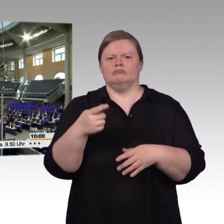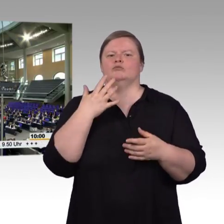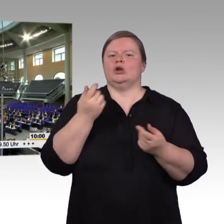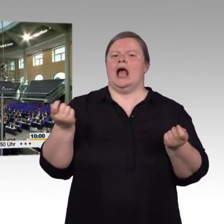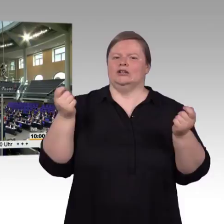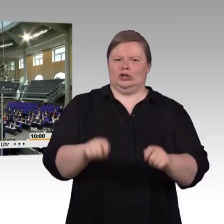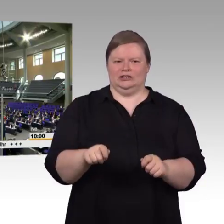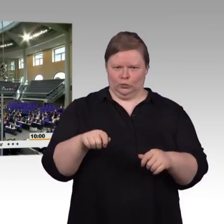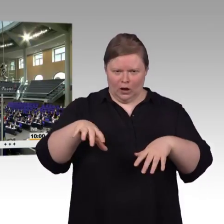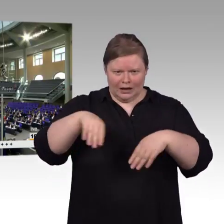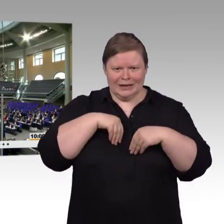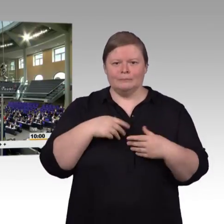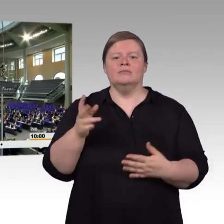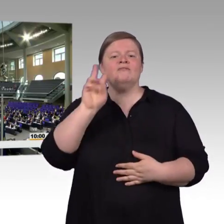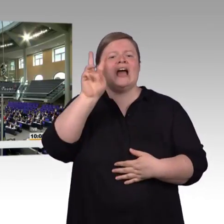Wer stimmt dagegen?